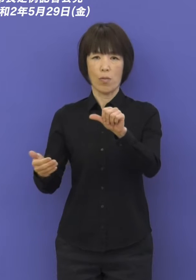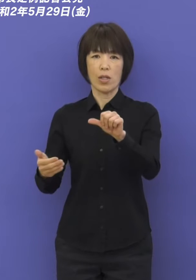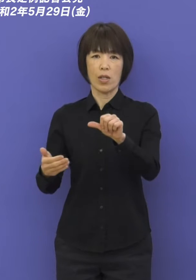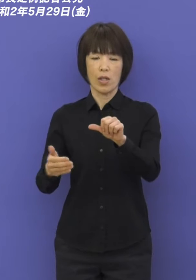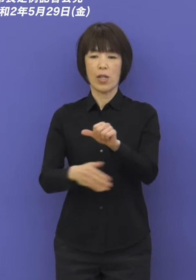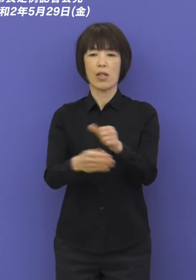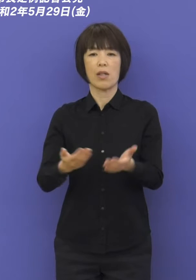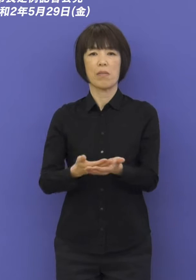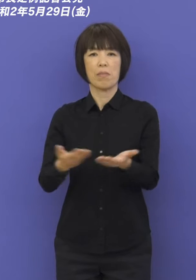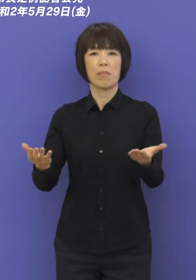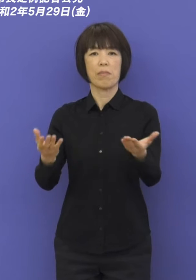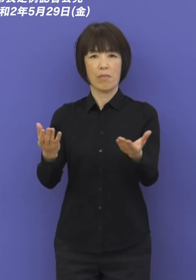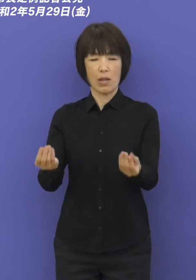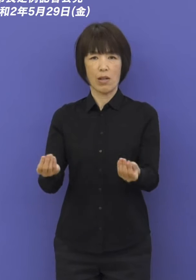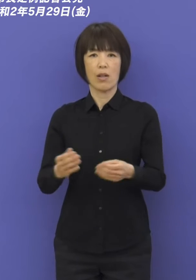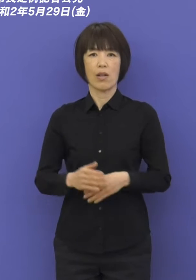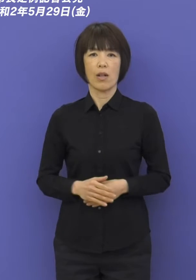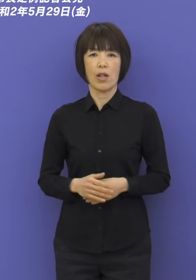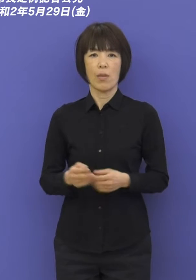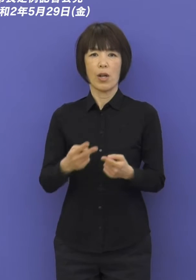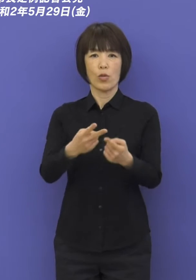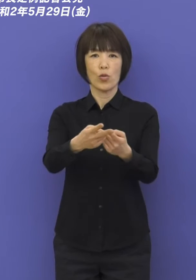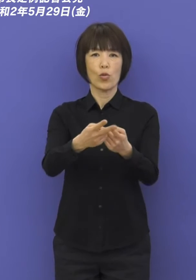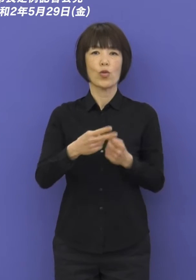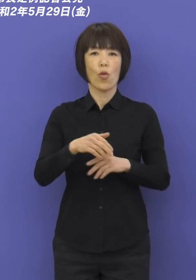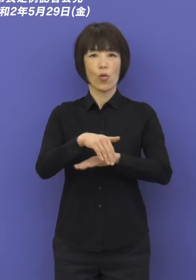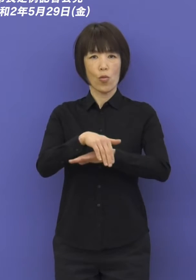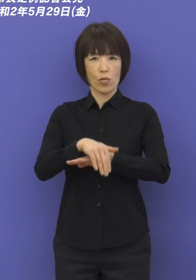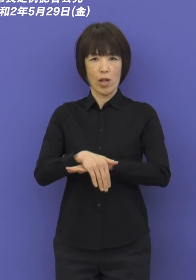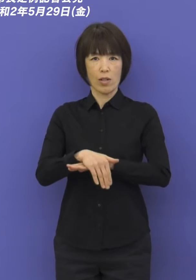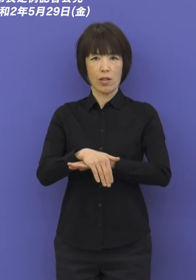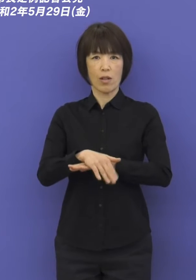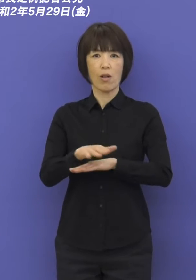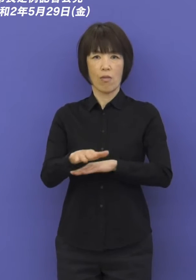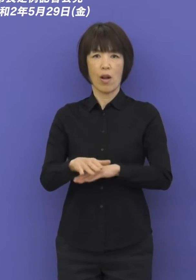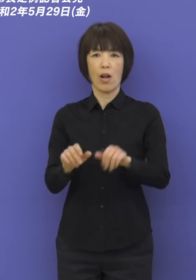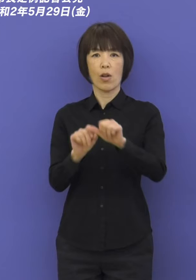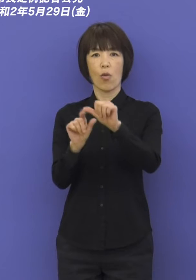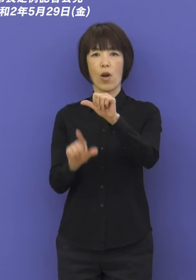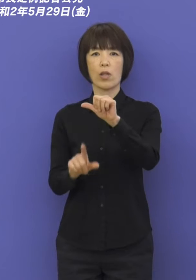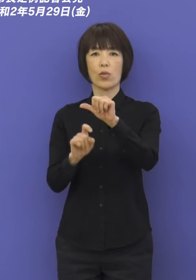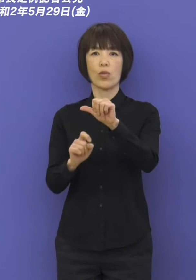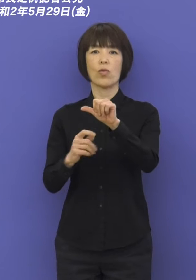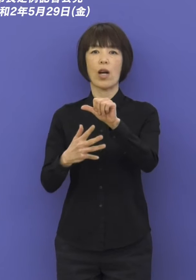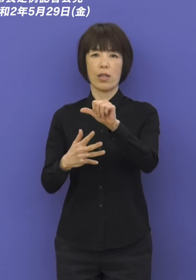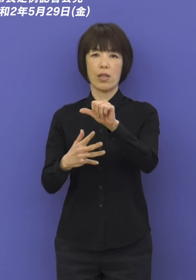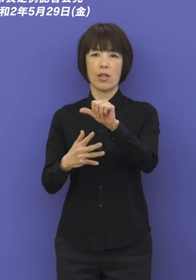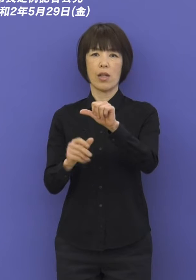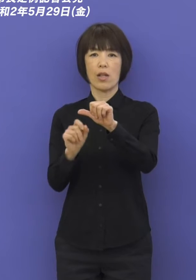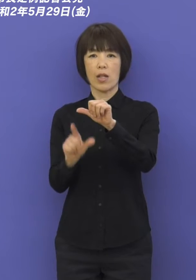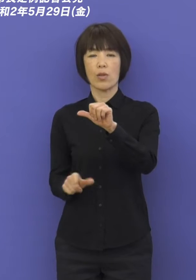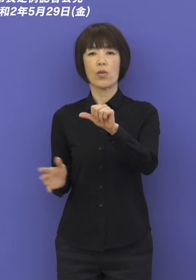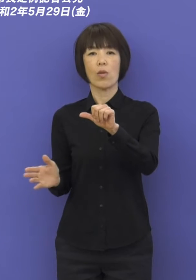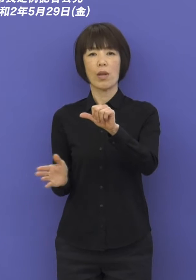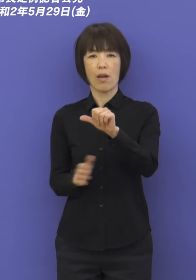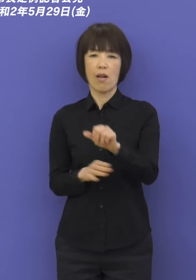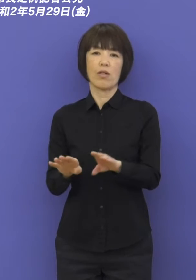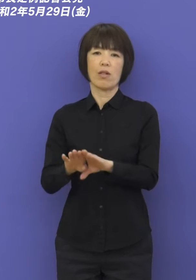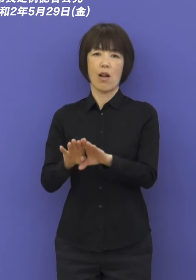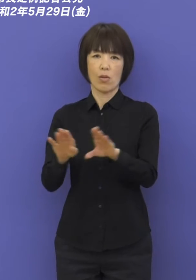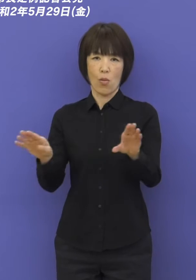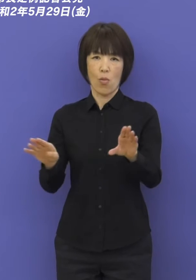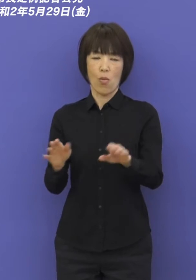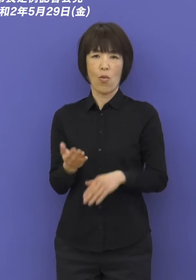完了いたしました。郵送申請の受付につきましては5月18日月曜日から開始